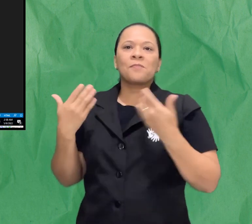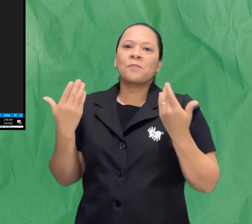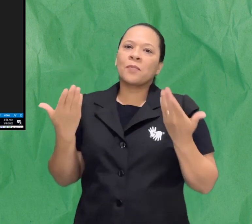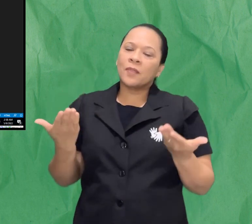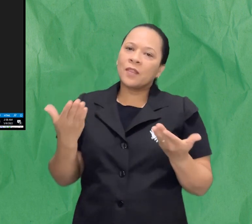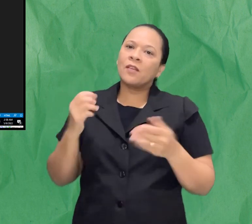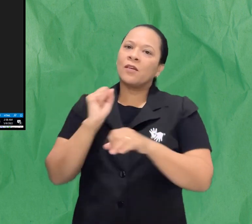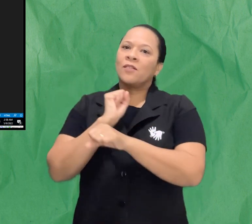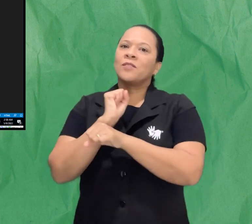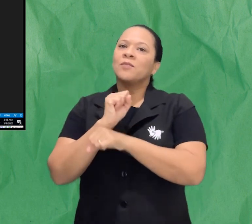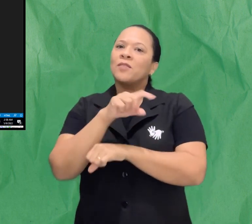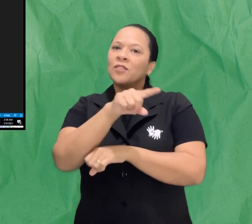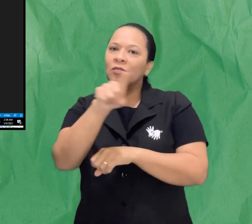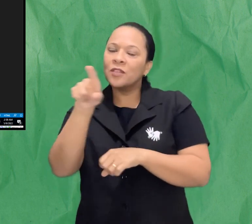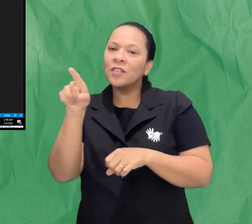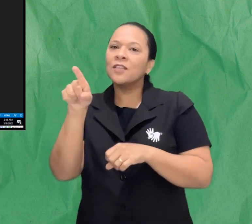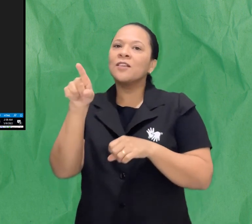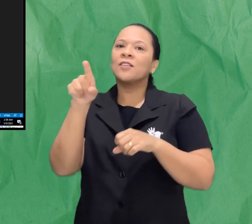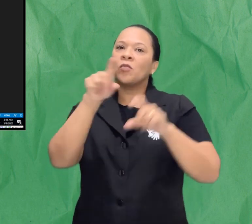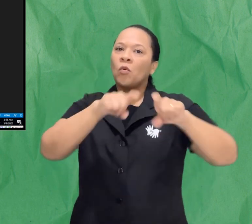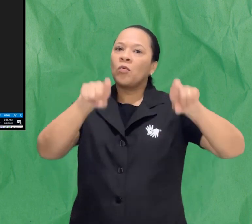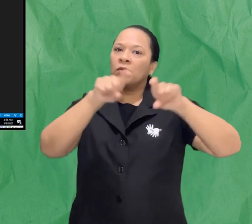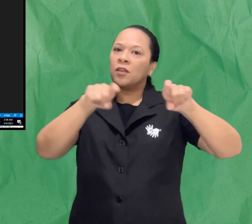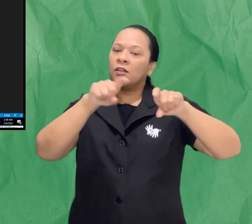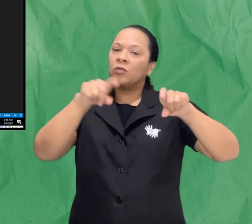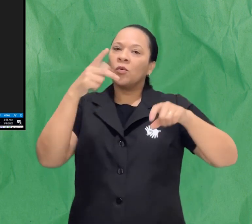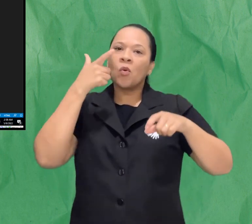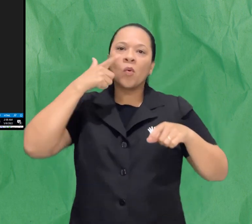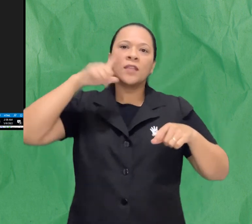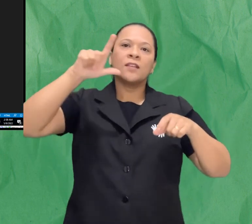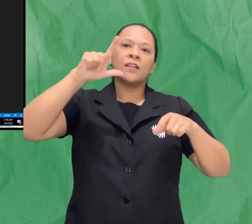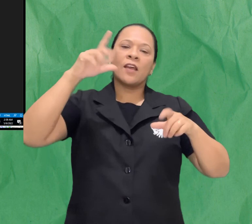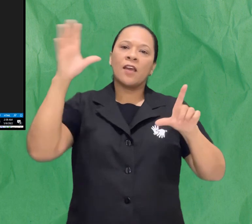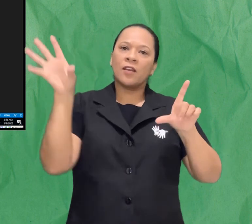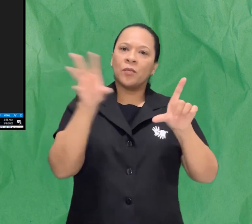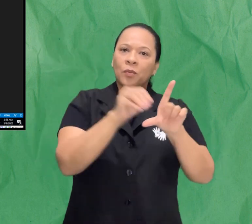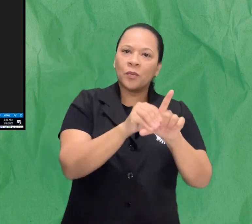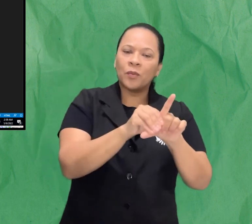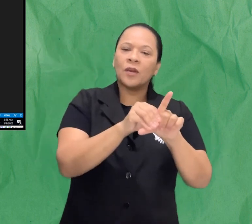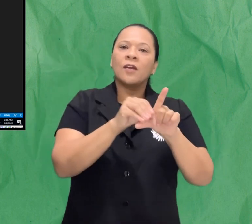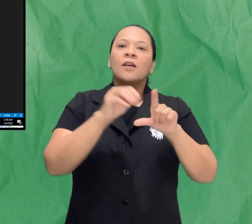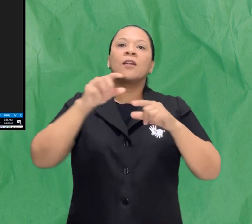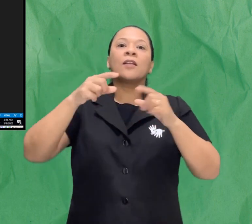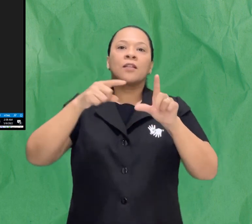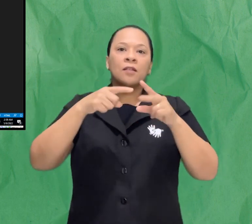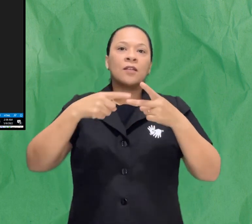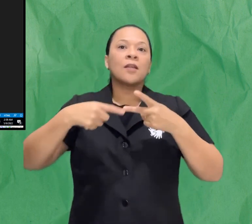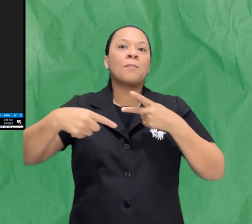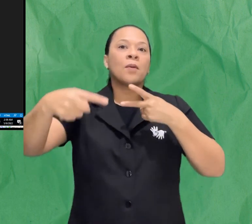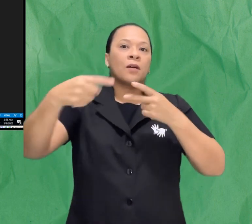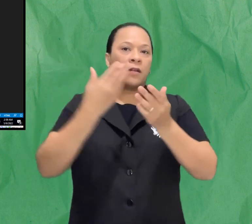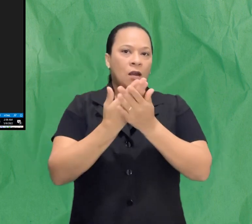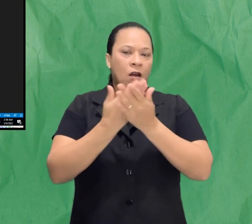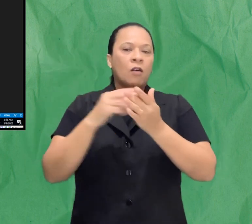Então, eu espero que vocês consigam instalar e vamos utilizar esse software na próxima aula.